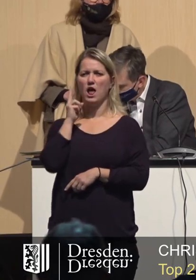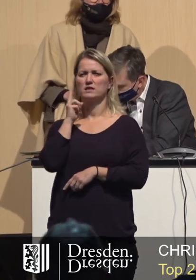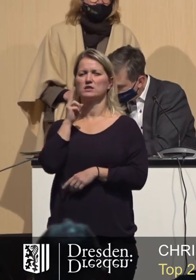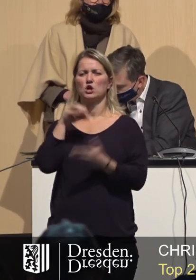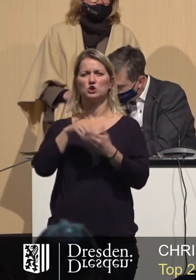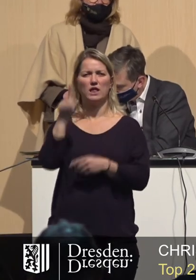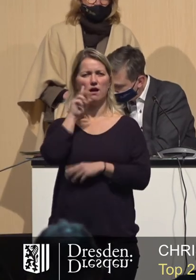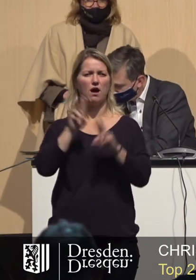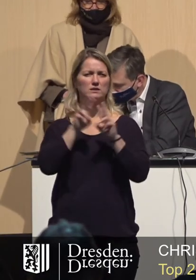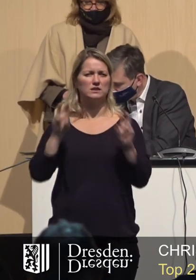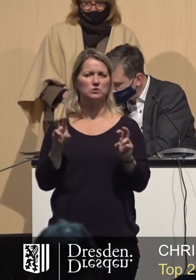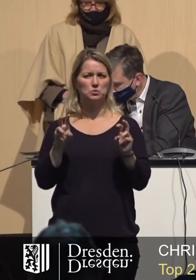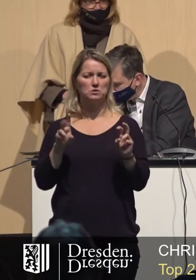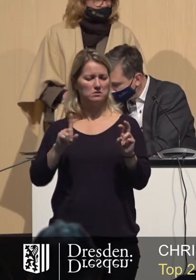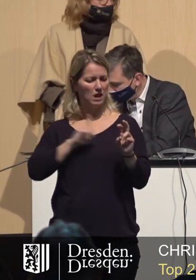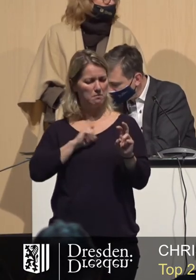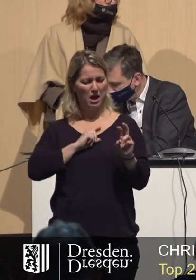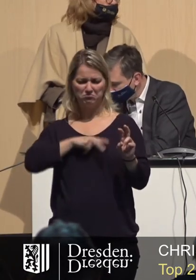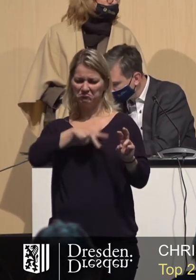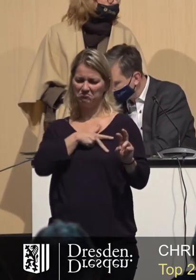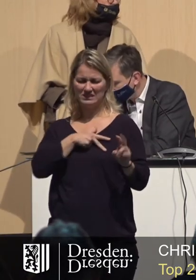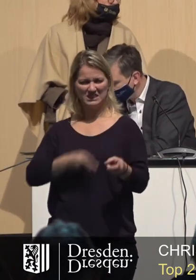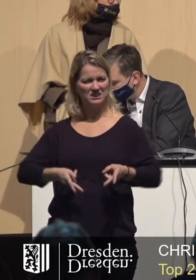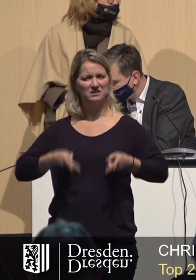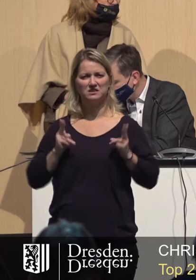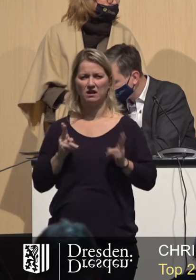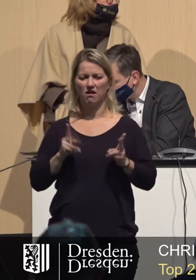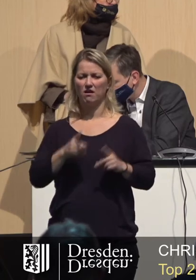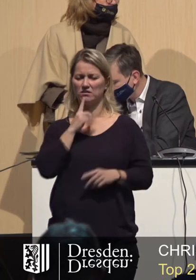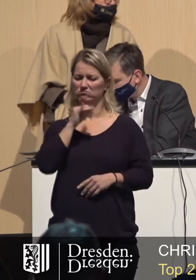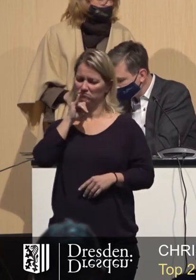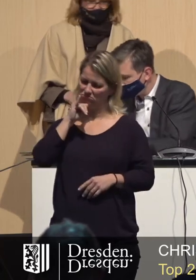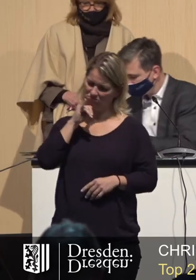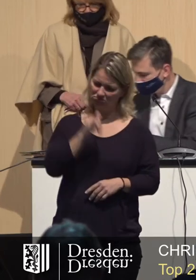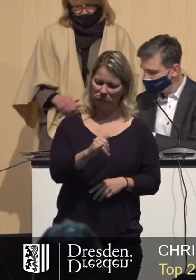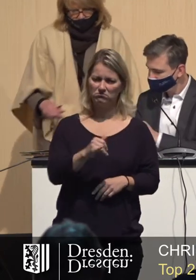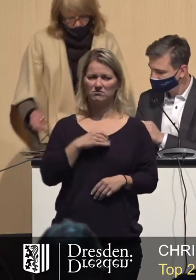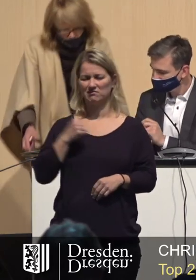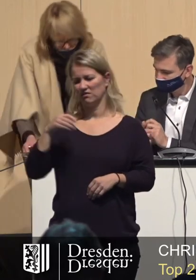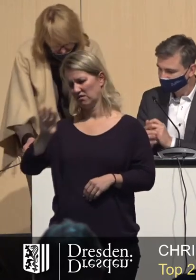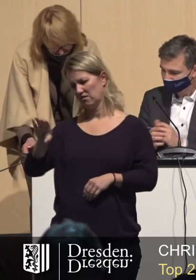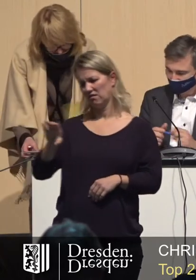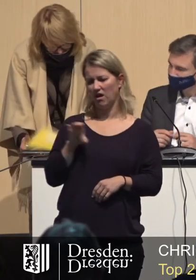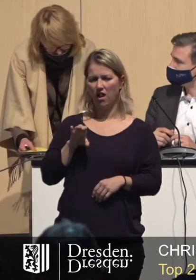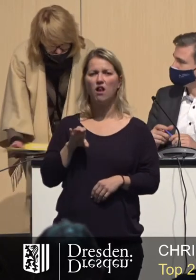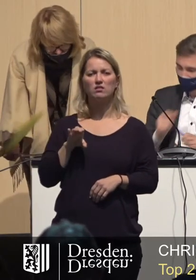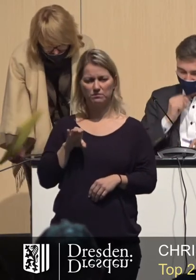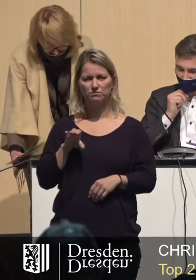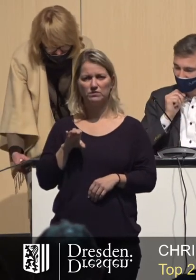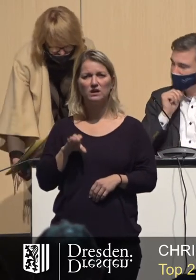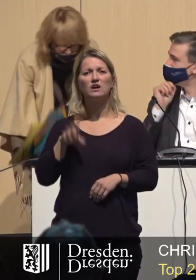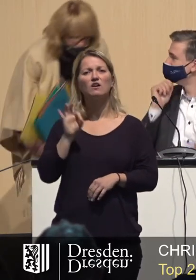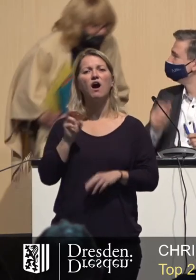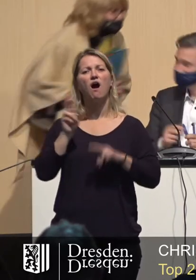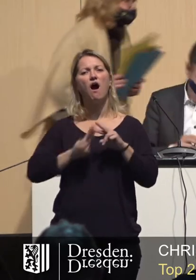mit voller Überzeugung dafür gestimmt, dass wir die Gelder für das alternative